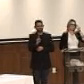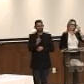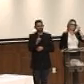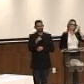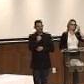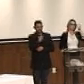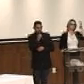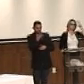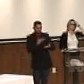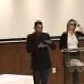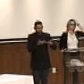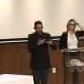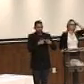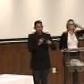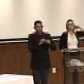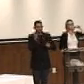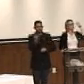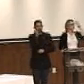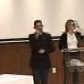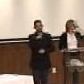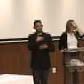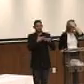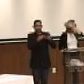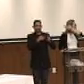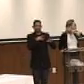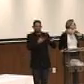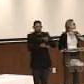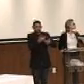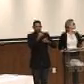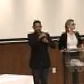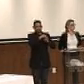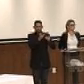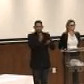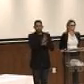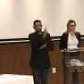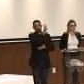agradável, mas é fundamental e necessário para o funcionamento do Instituto.